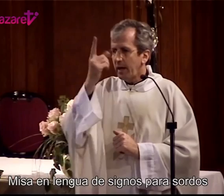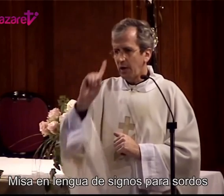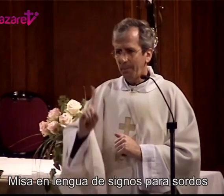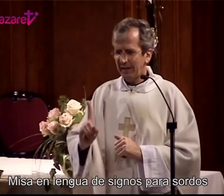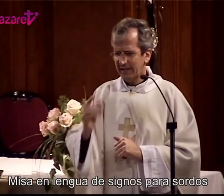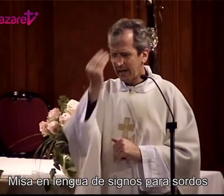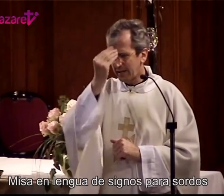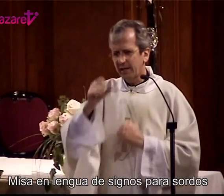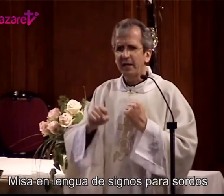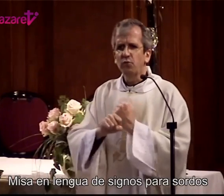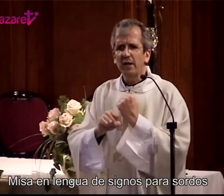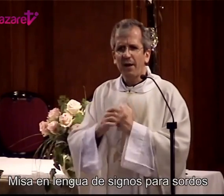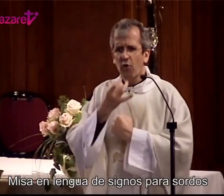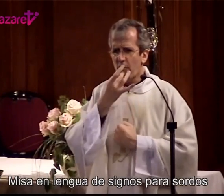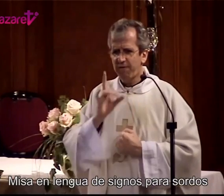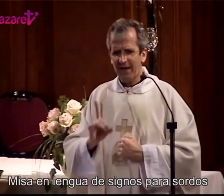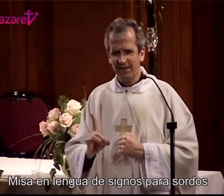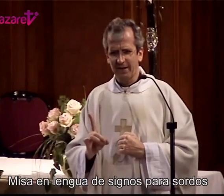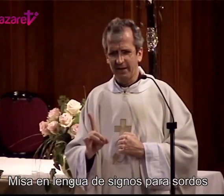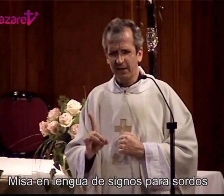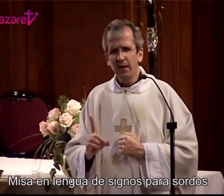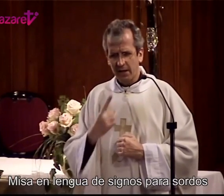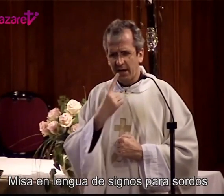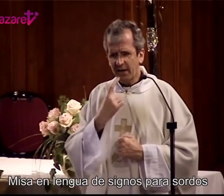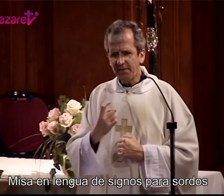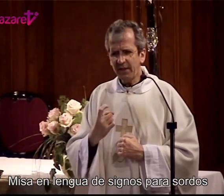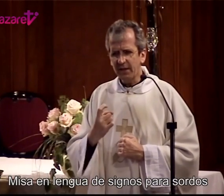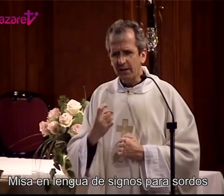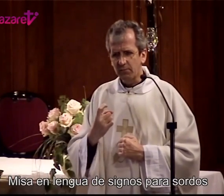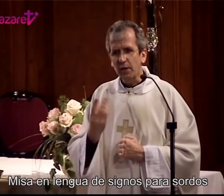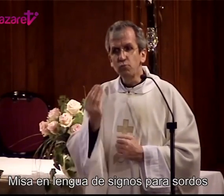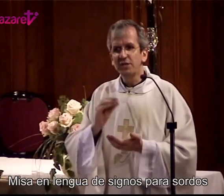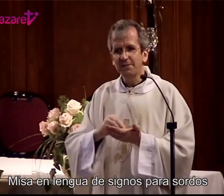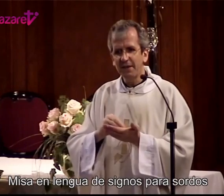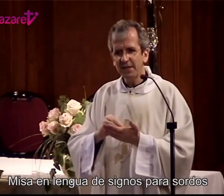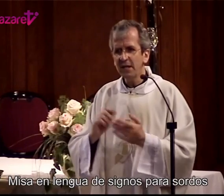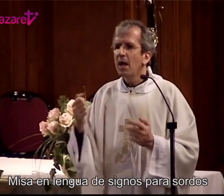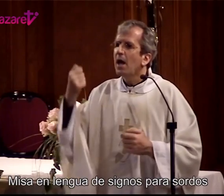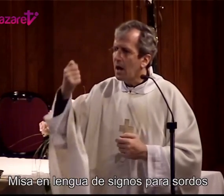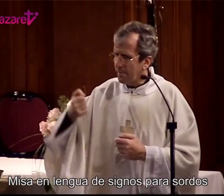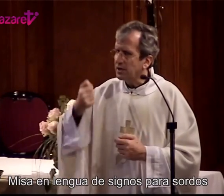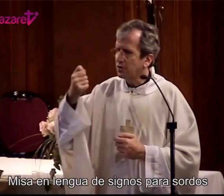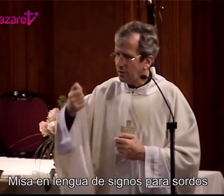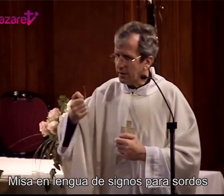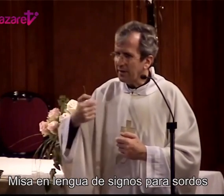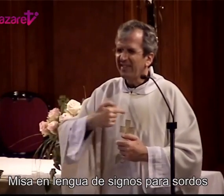no penséis que era un trabajo fácil, ¿eh? Era difícil, porque muchas veces el pastor, ¿eh?